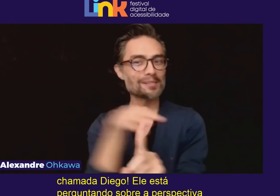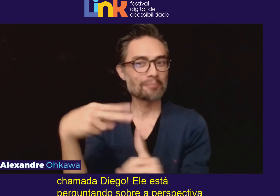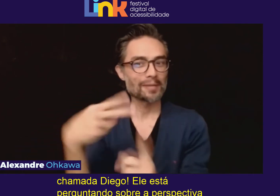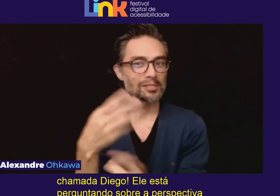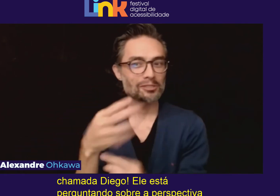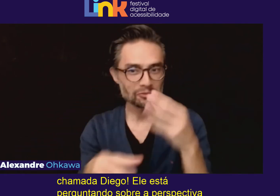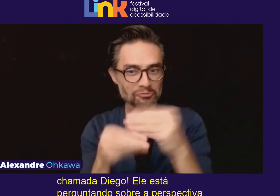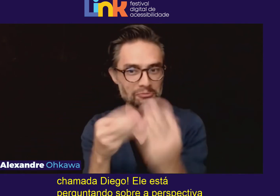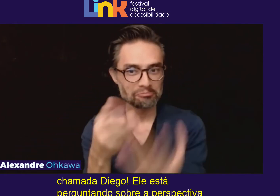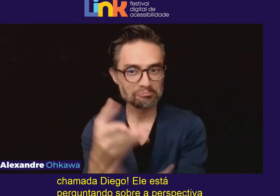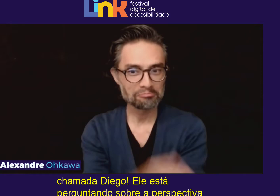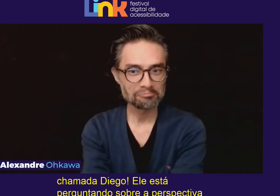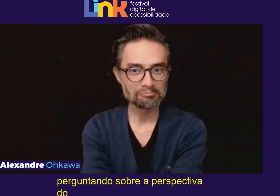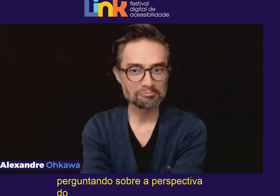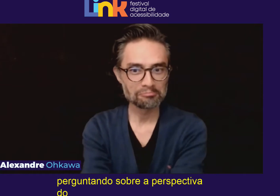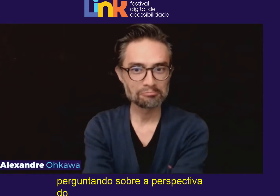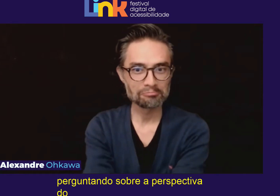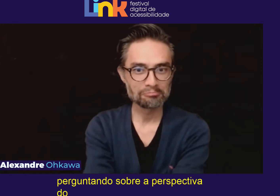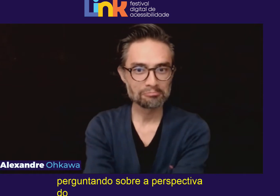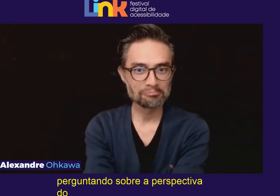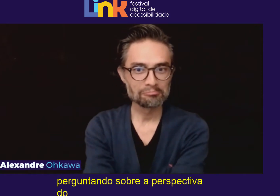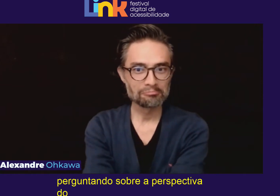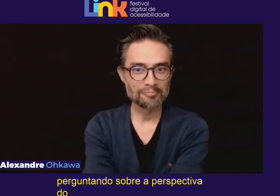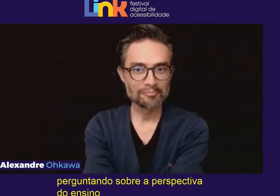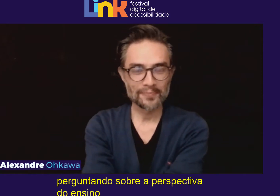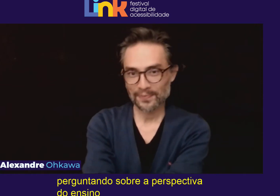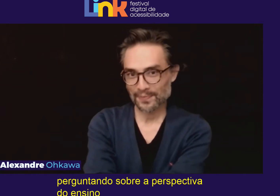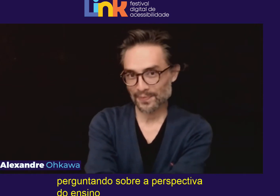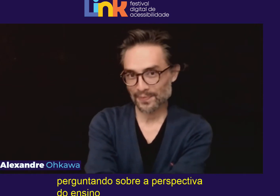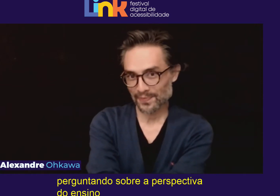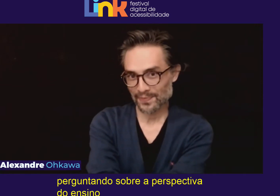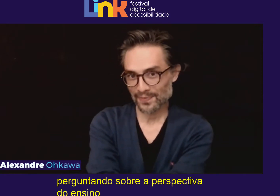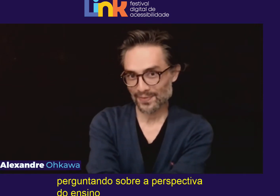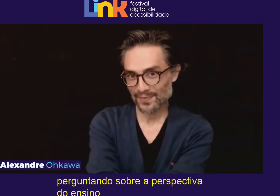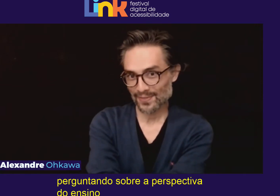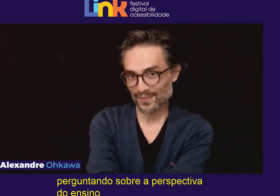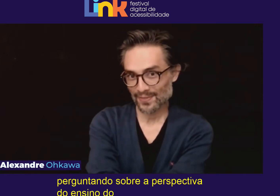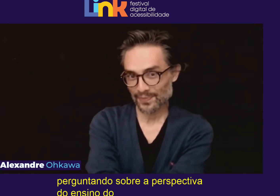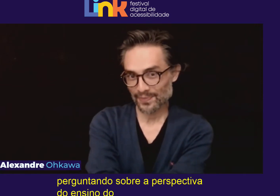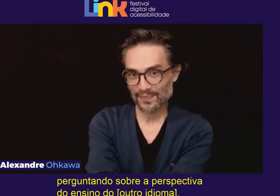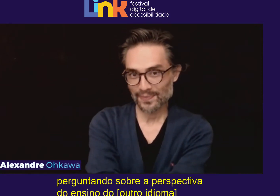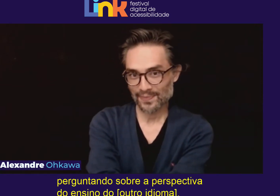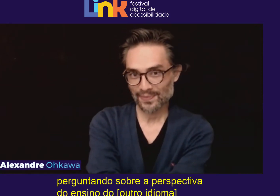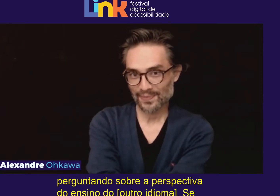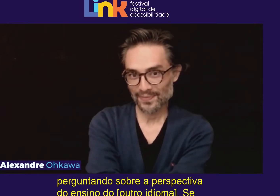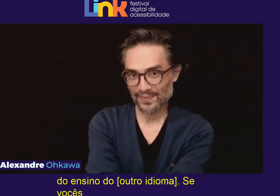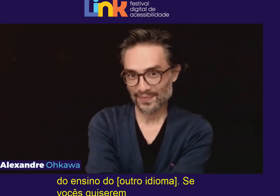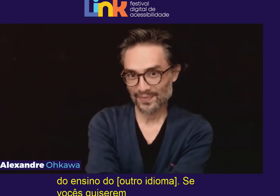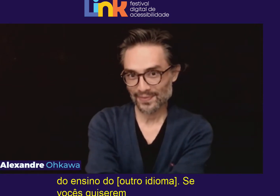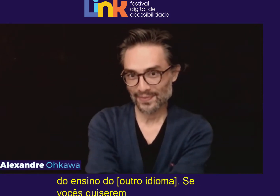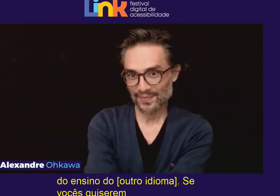Senoide. Então, se vocês quiserem dar algum complemento, quem quer começar?